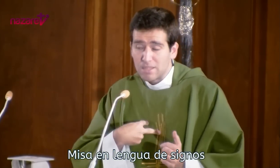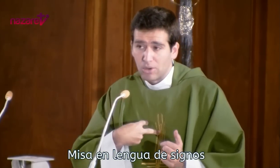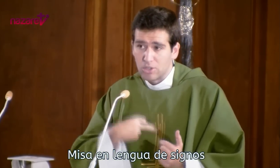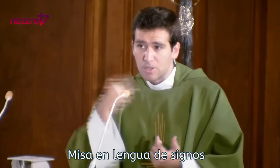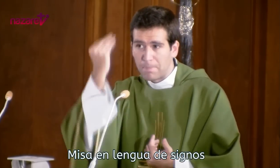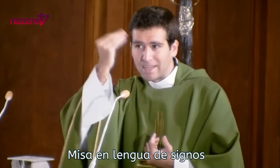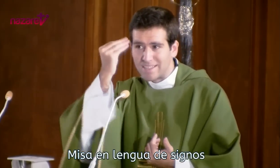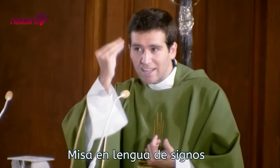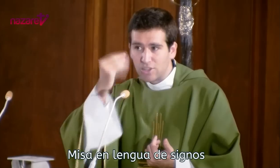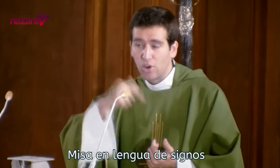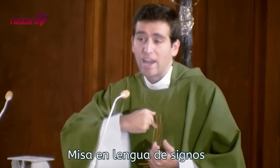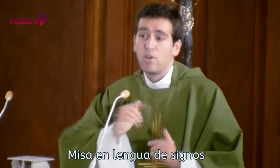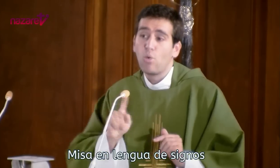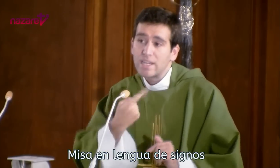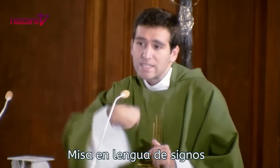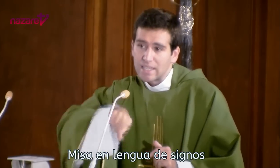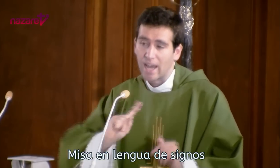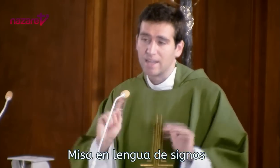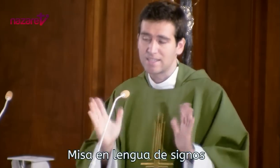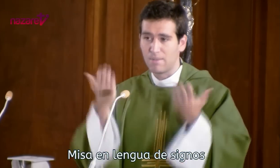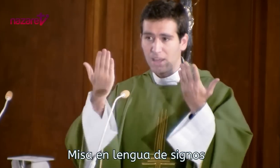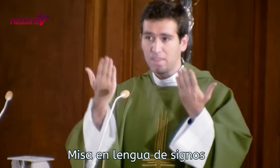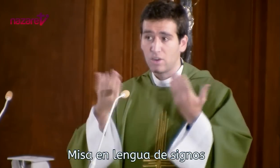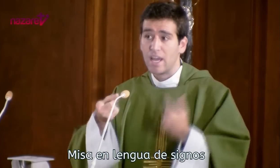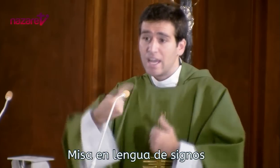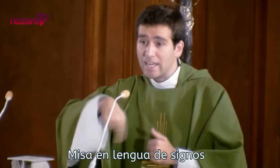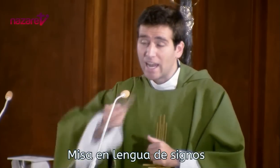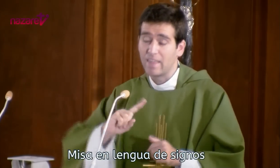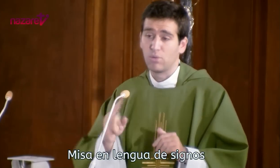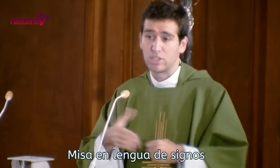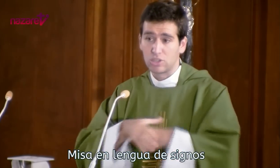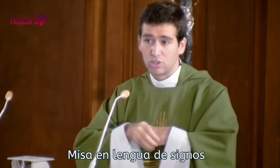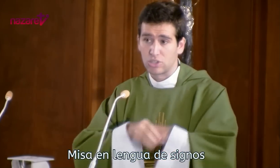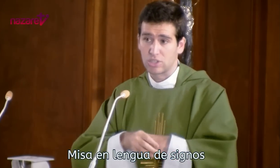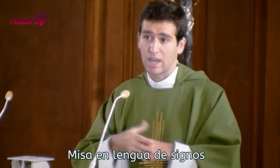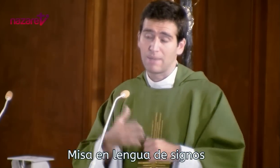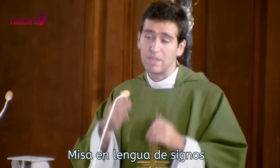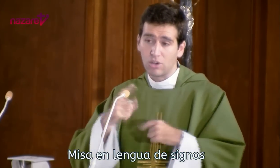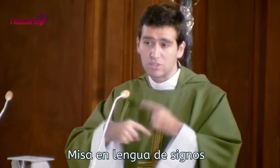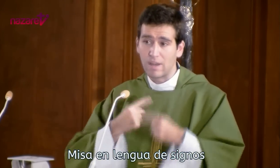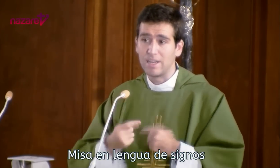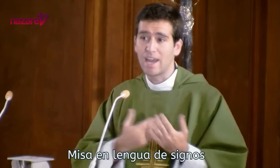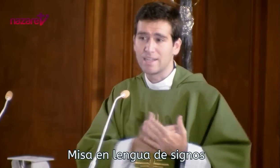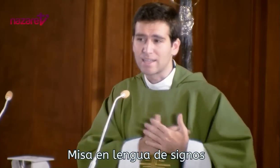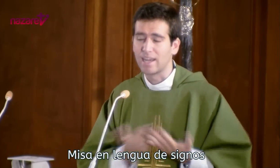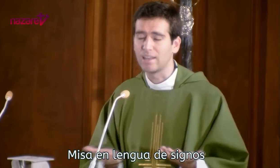mismos, pensando en nuestra salvación y la de nuestros amigos, familiares, queridos.